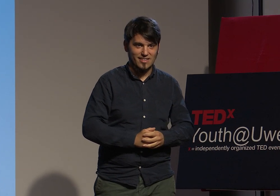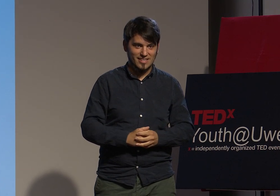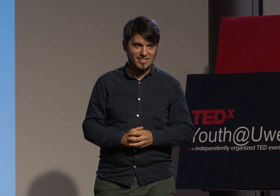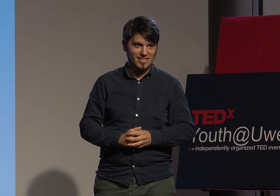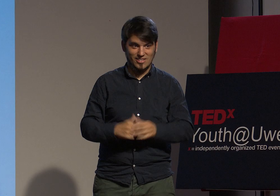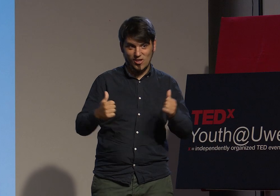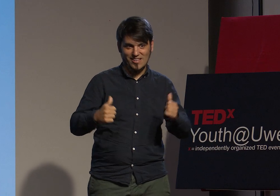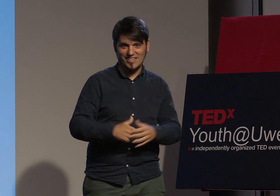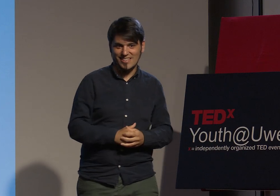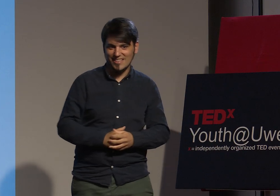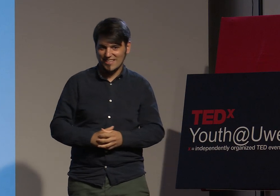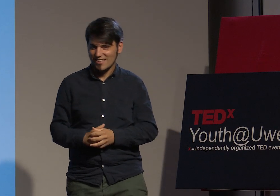преместете столчето, за да ме виждате добре.